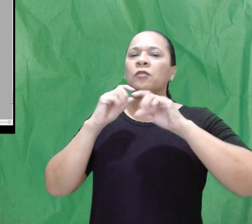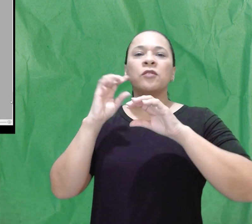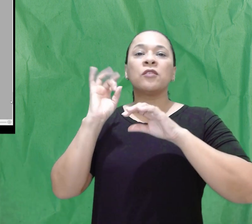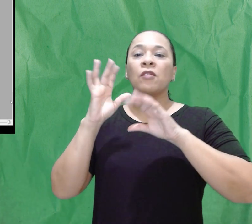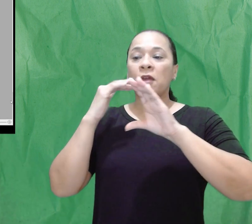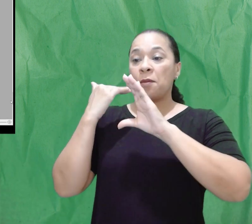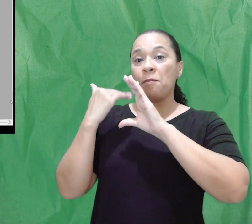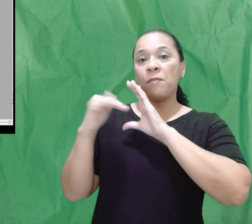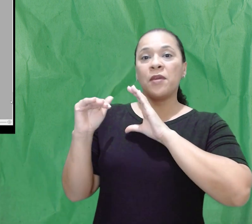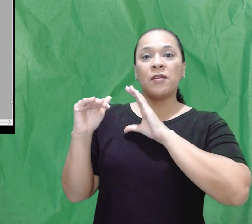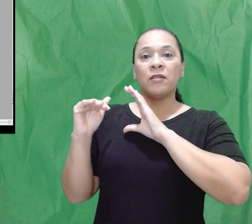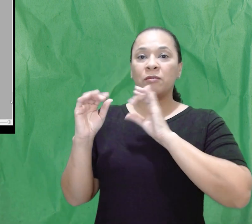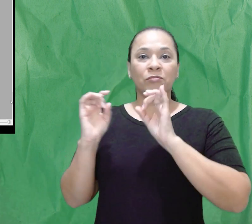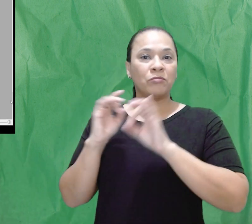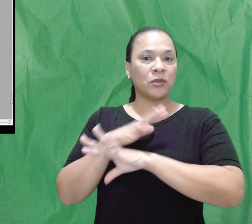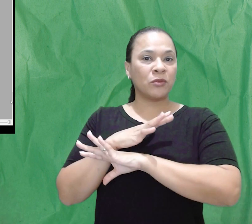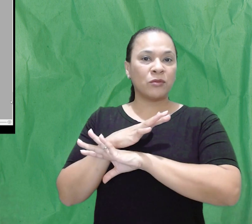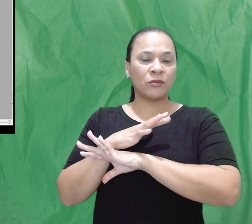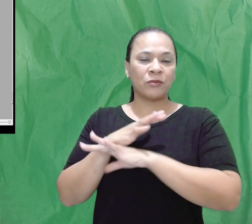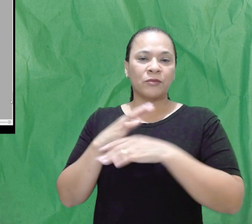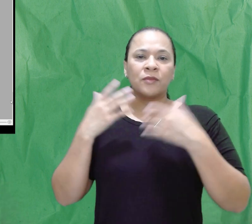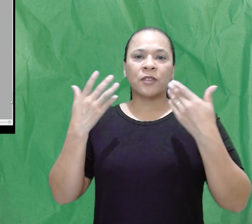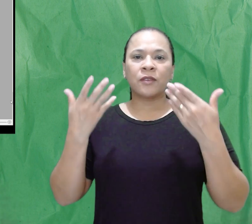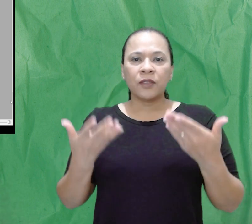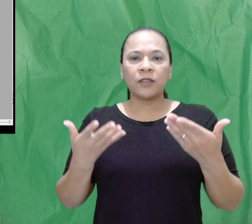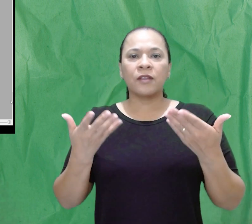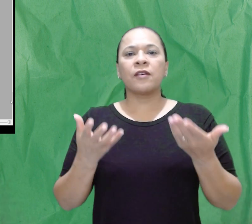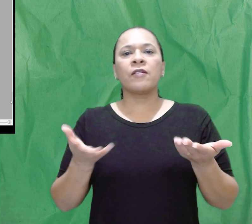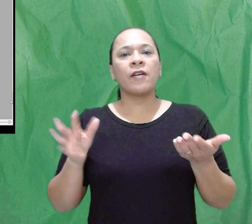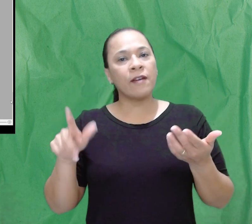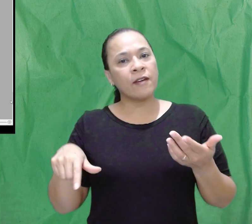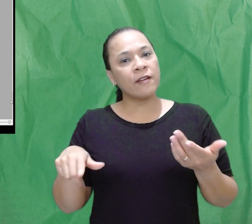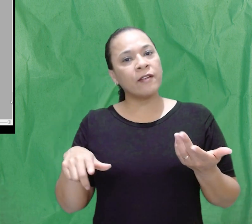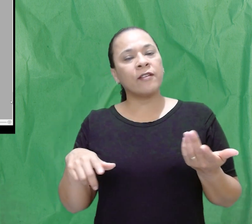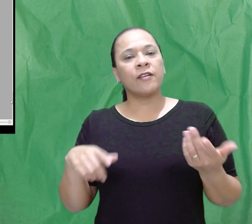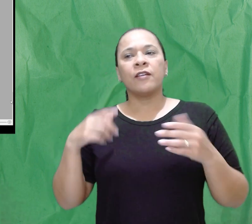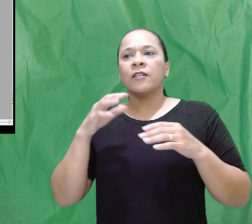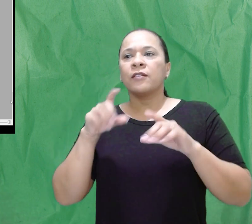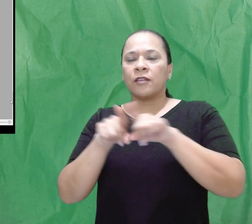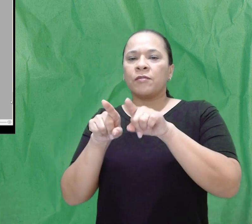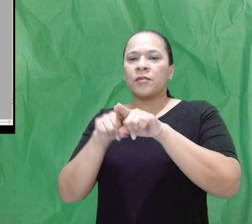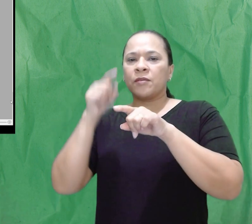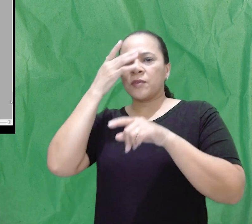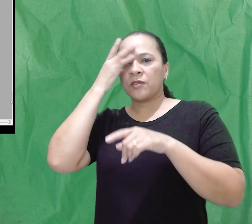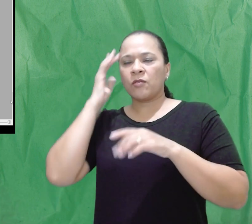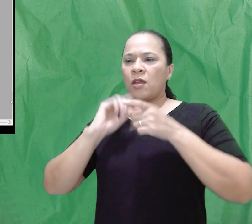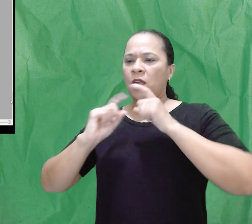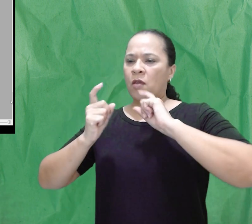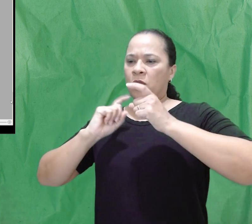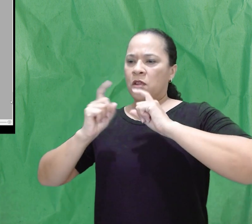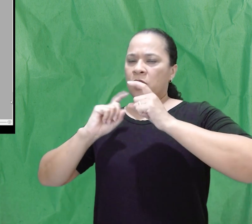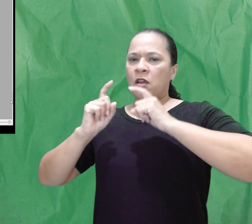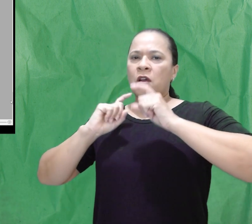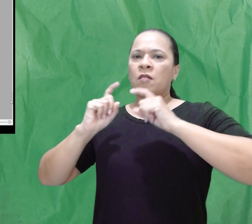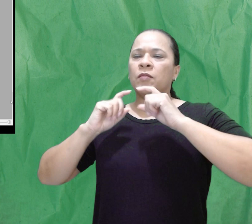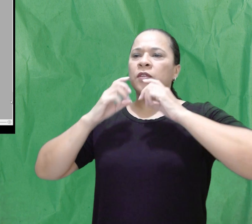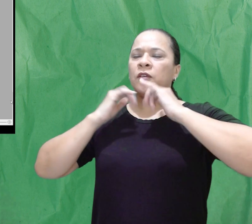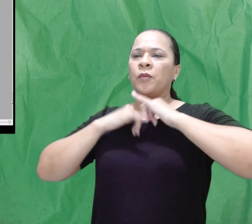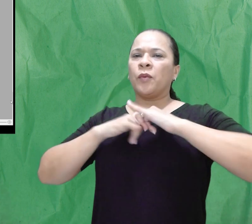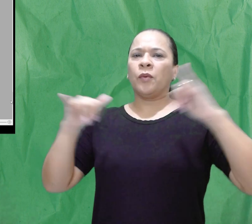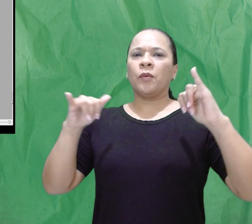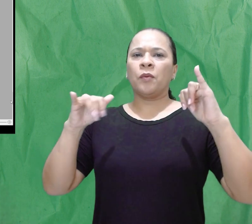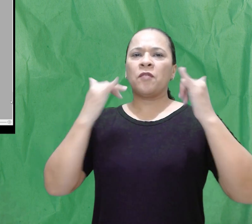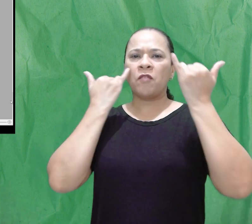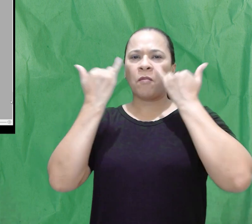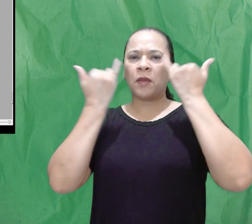É isso. E a partir do momento, além da perda de tempo, né, quando você, por exemplo, gera uma reunião para passar uma informação que poderia